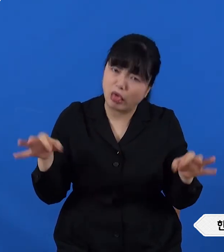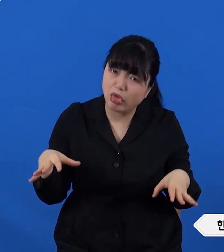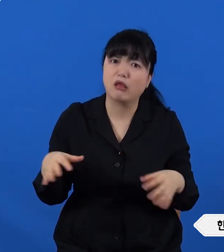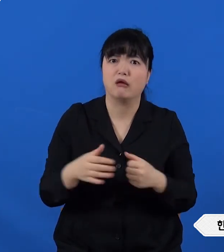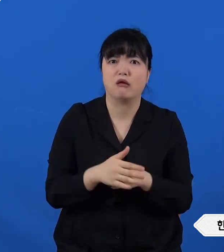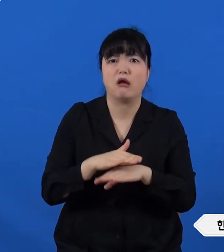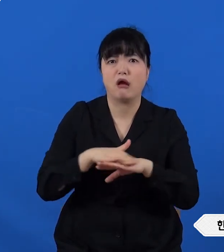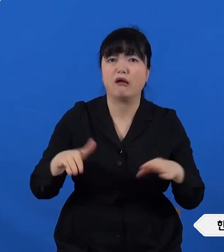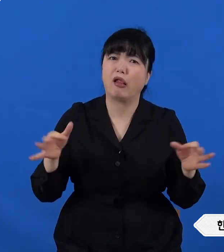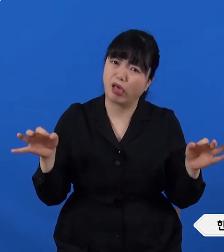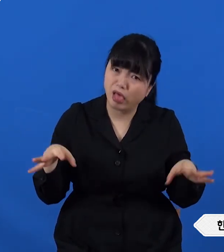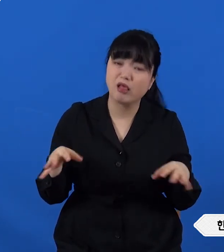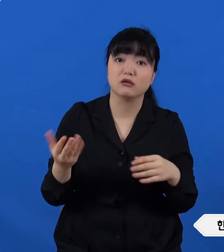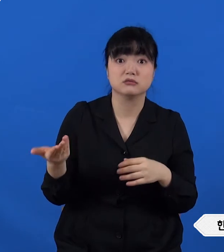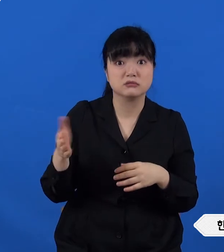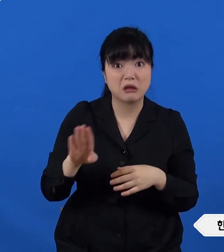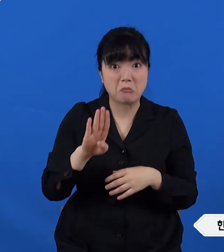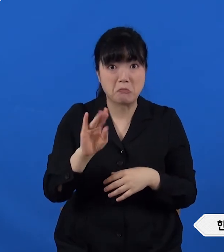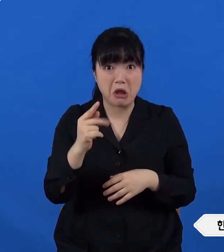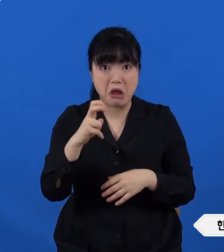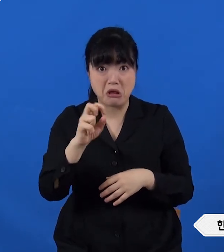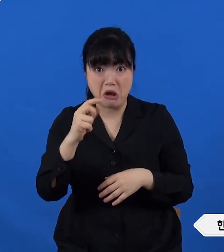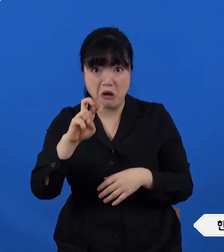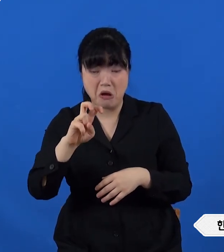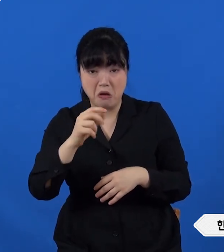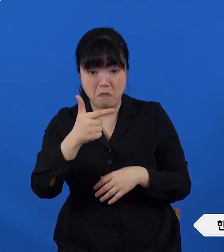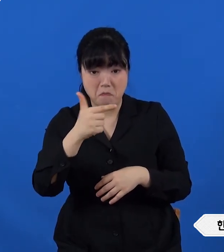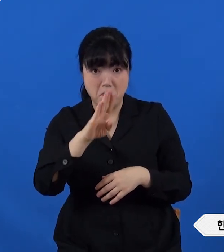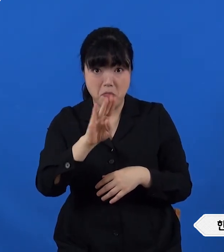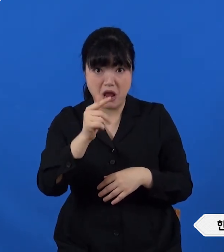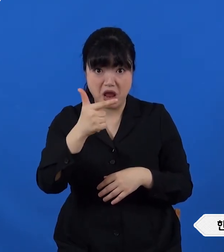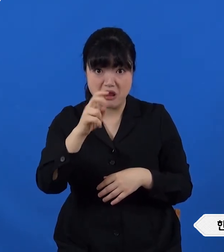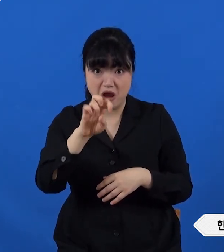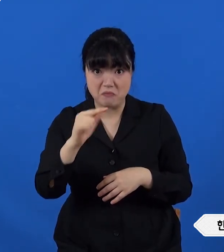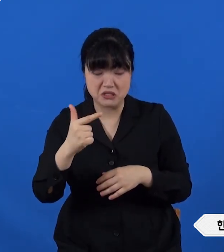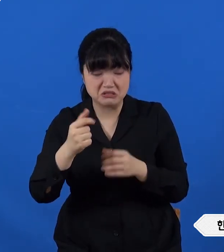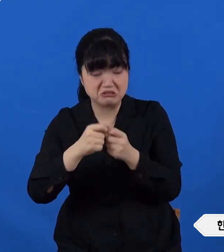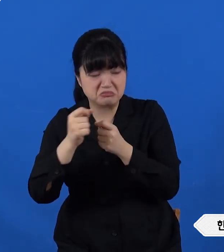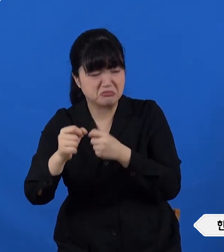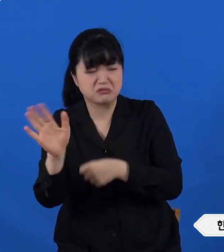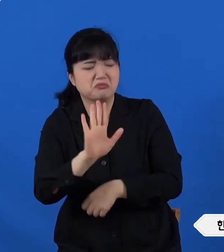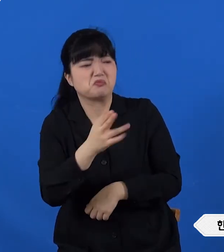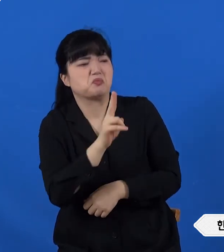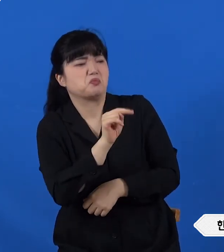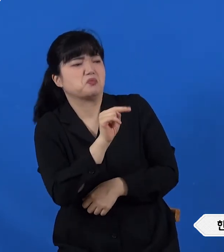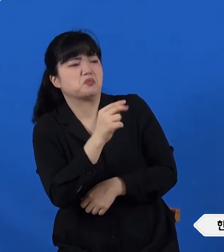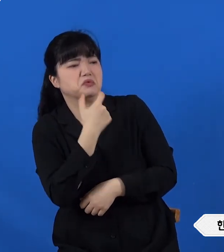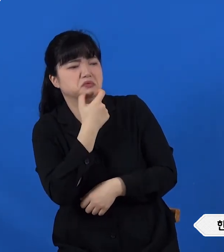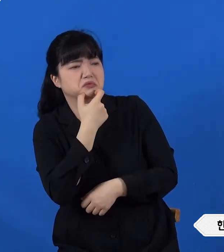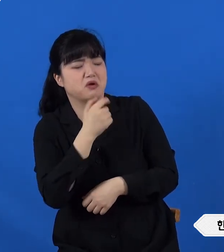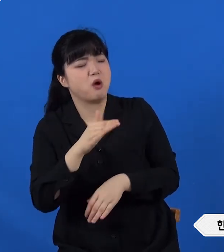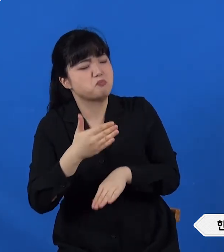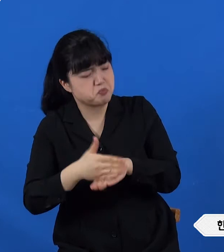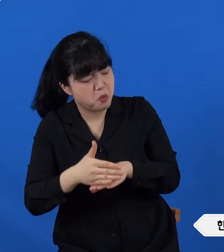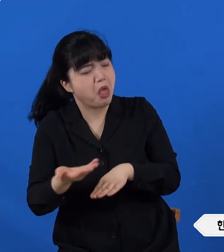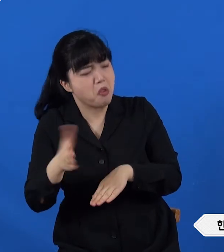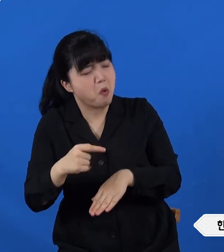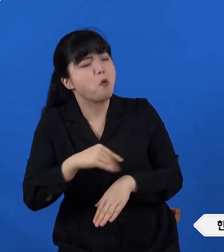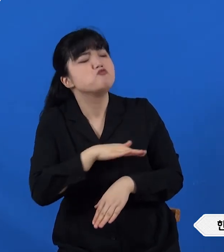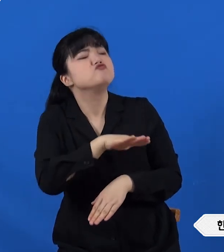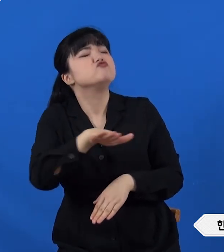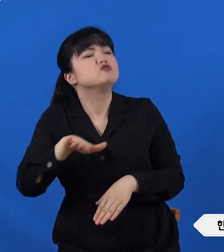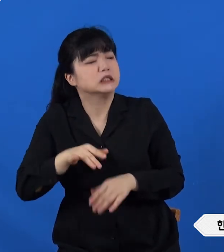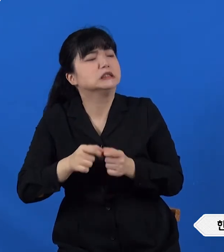있었습니다. 그런데 베냐민 지파가 말을 듣지 않았습니다. 그 불량배들이라도 우리 지파